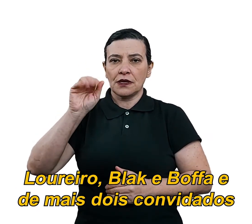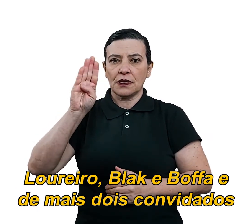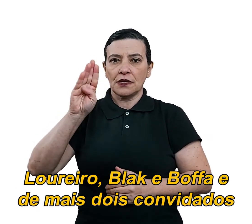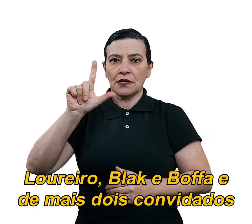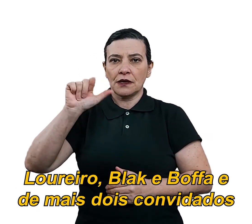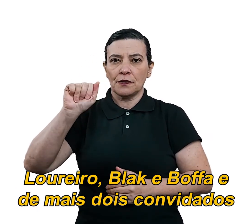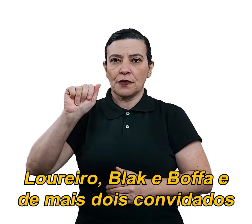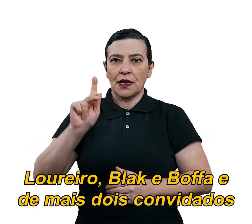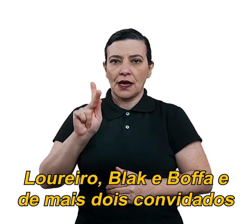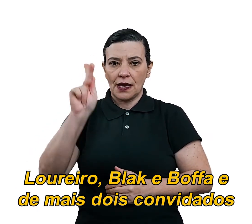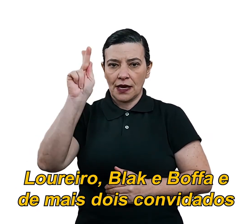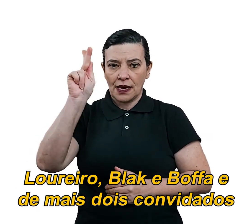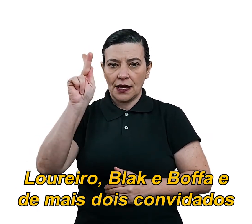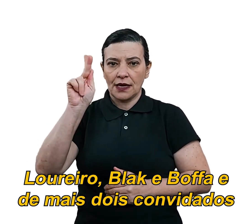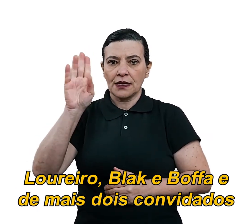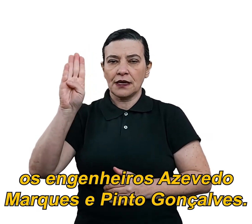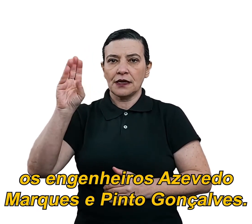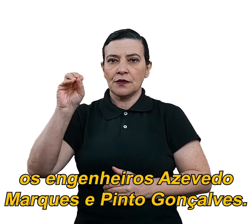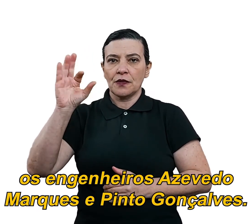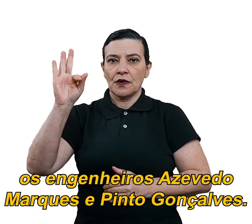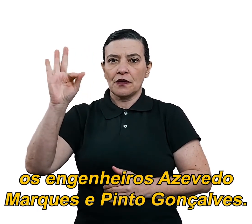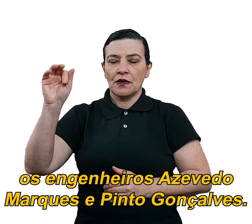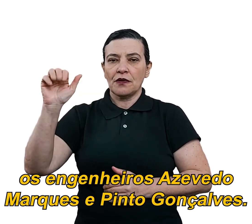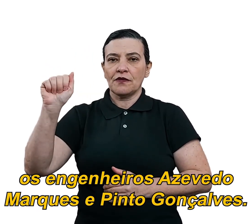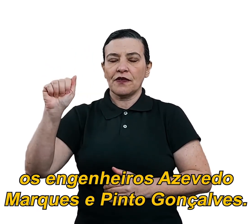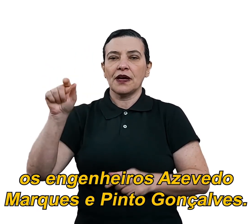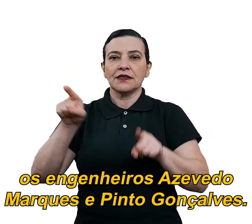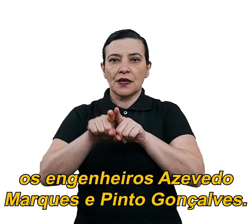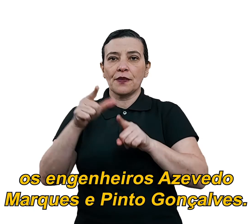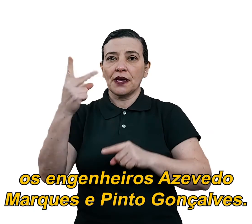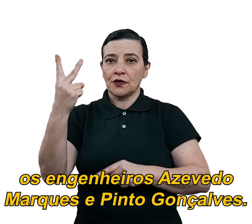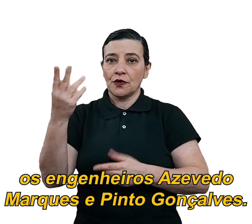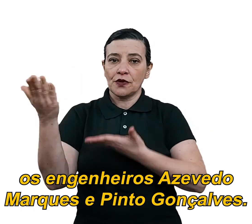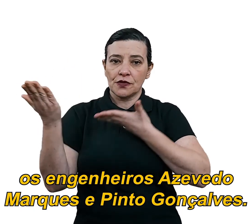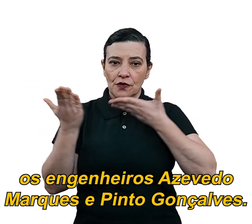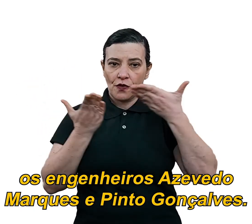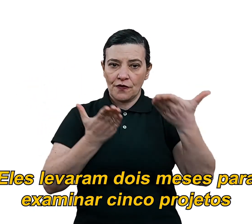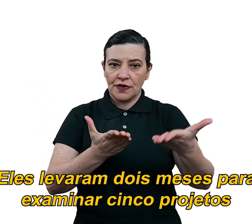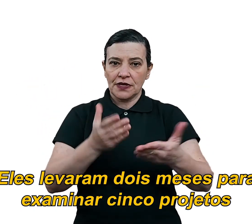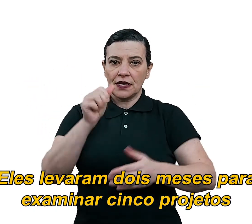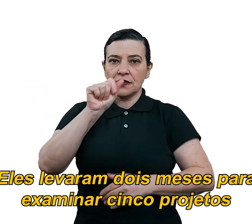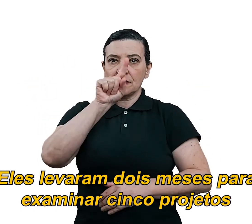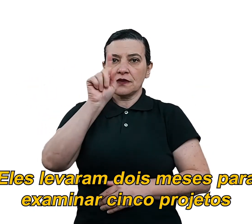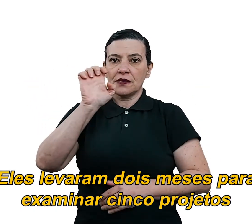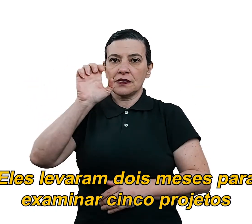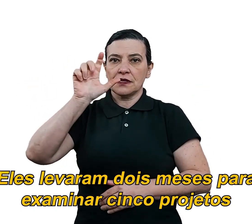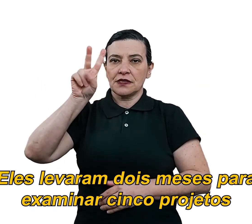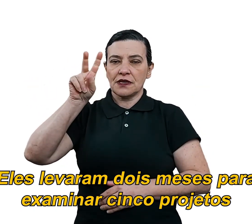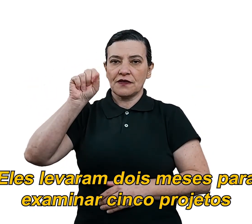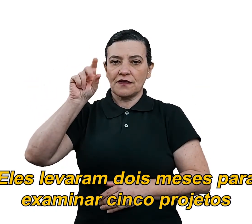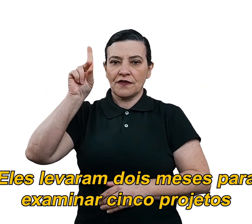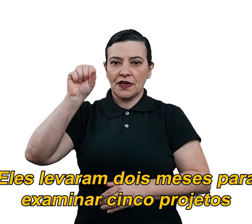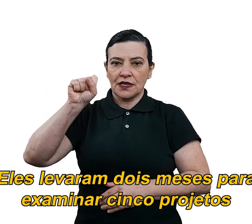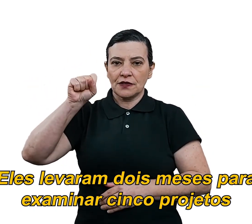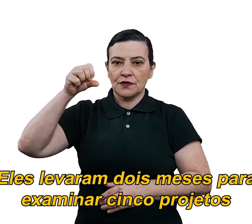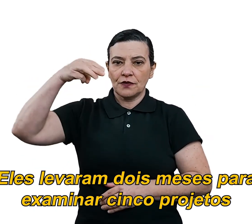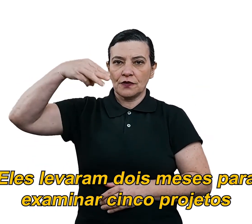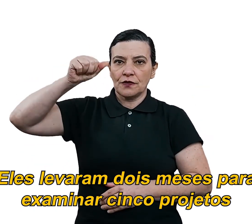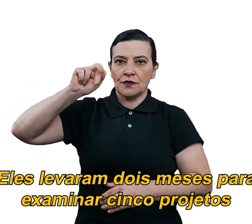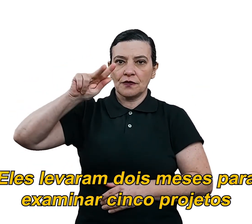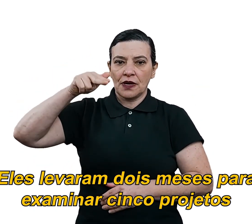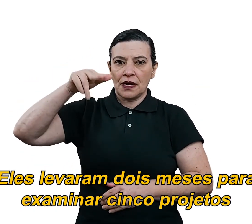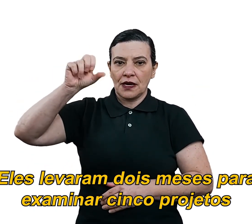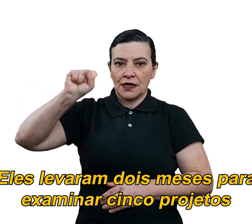e Boffa, e de mais 2 convidados, os engenheiros Azevedo Marques e Pinto Gonçalves. Eles levaram 2 meses para